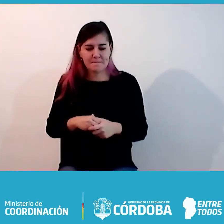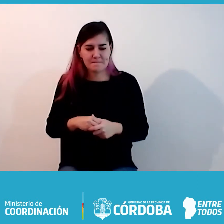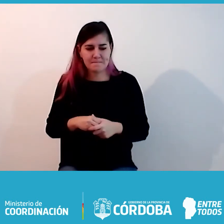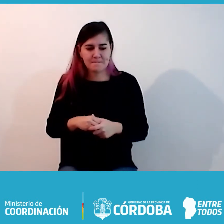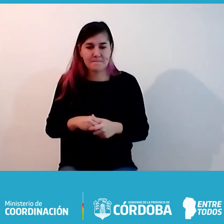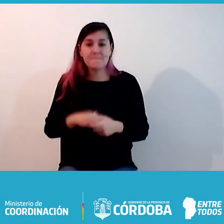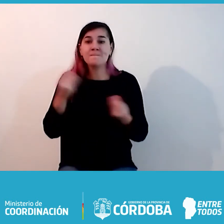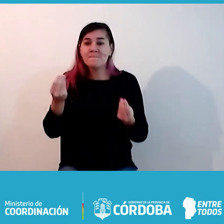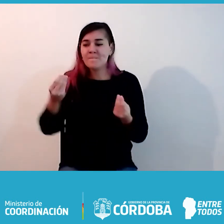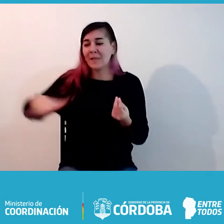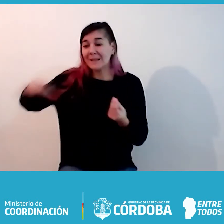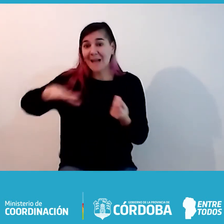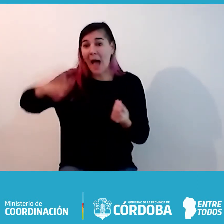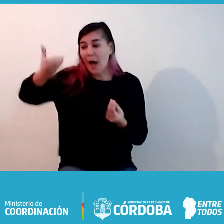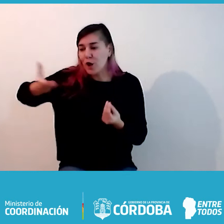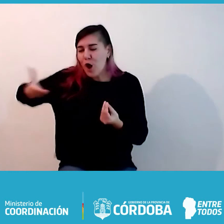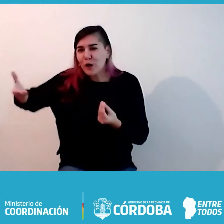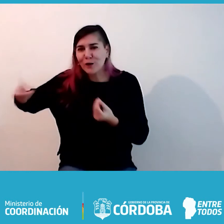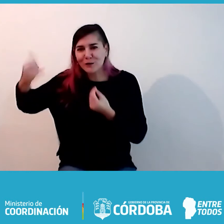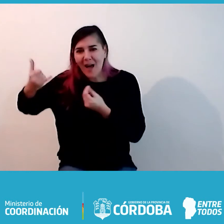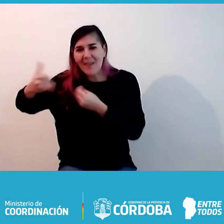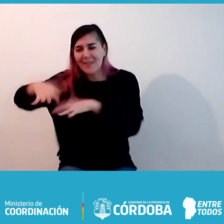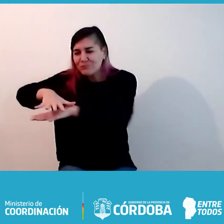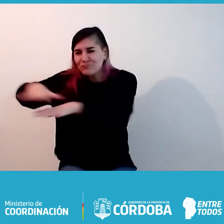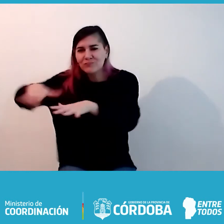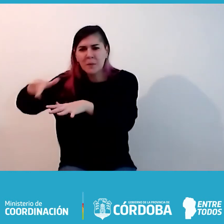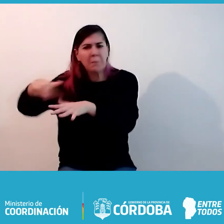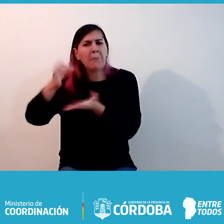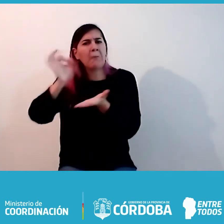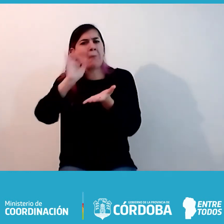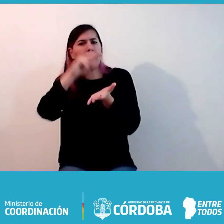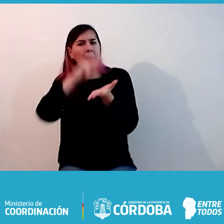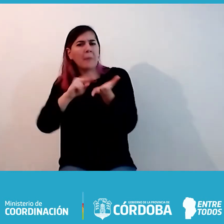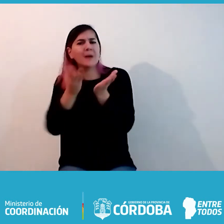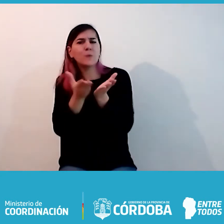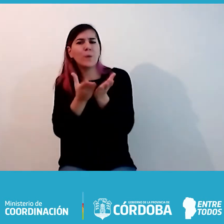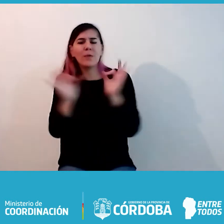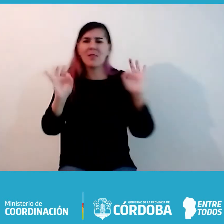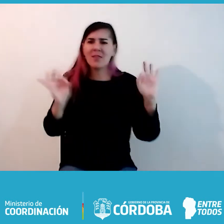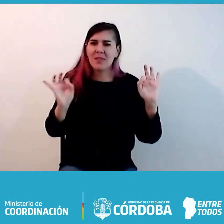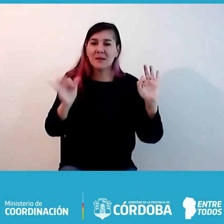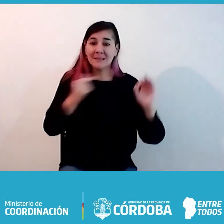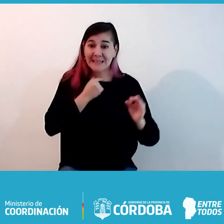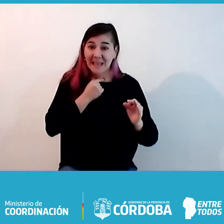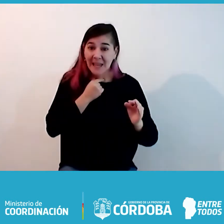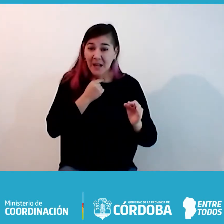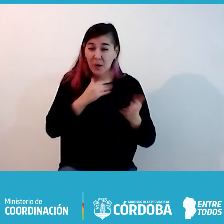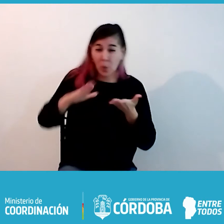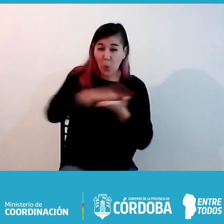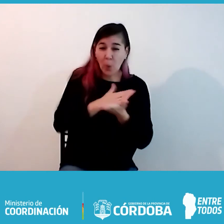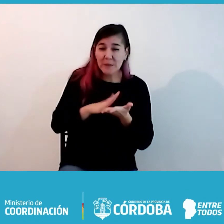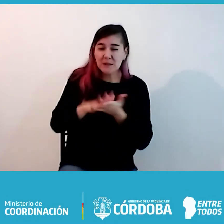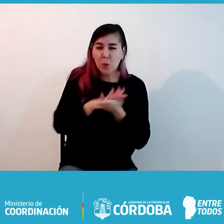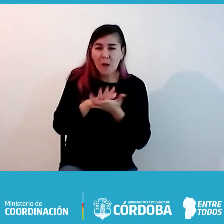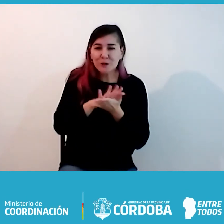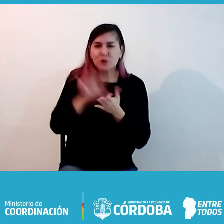Los yacimientos arqueológicos y paleontológicos, expresa, no figuran en este estudio. Y se quiere cubrir esta situación con tan solo